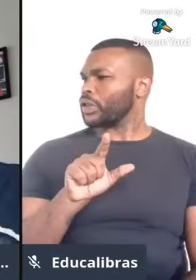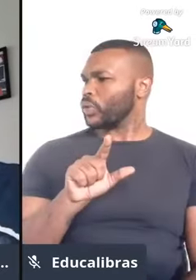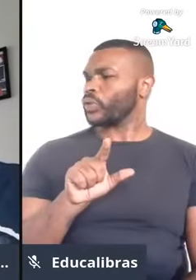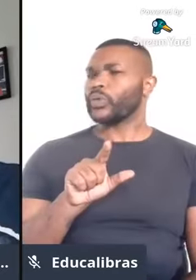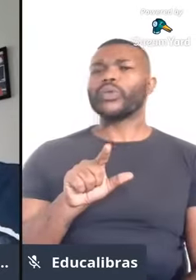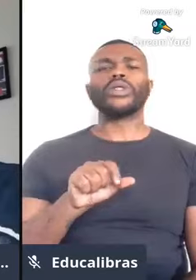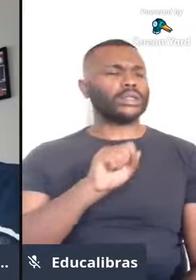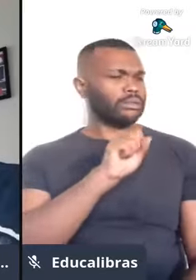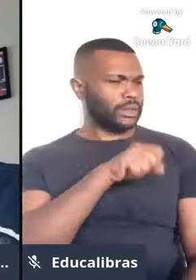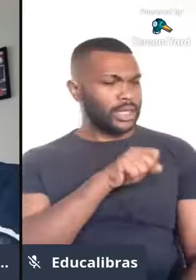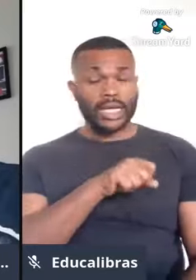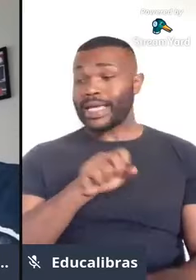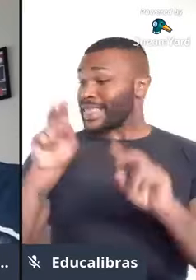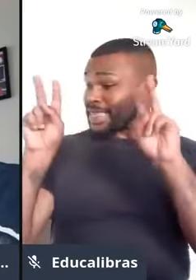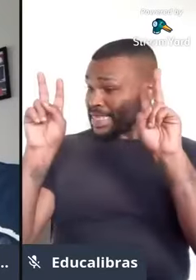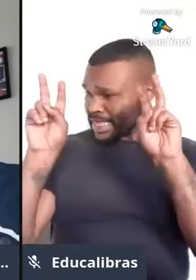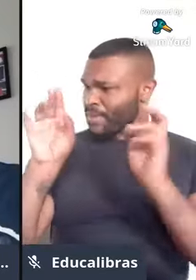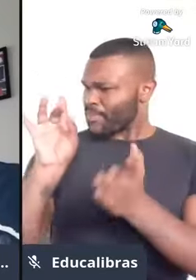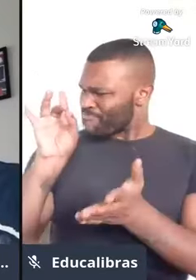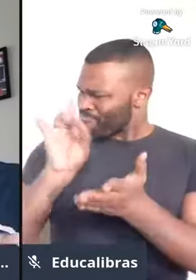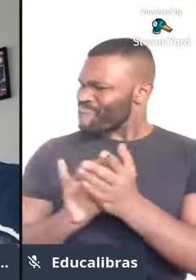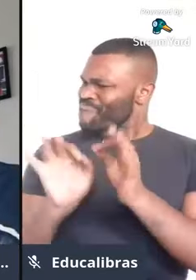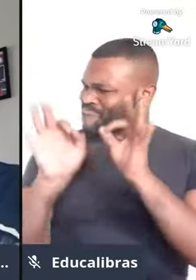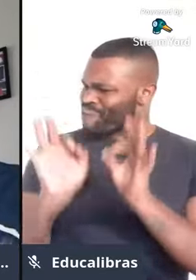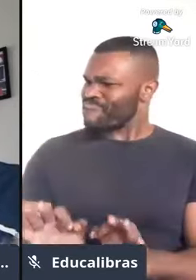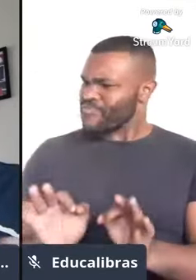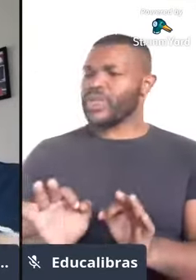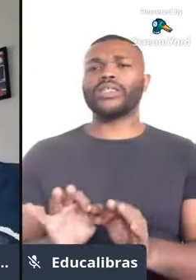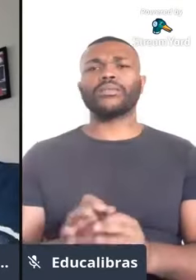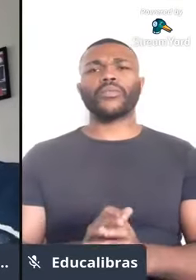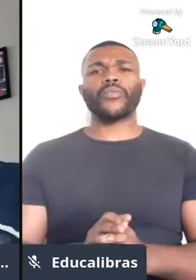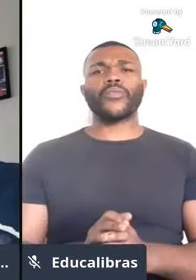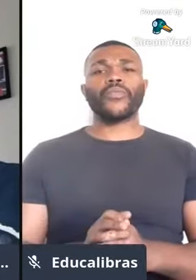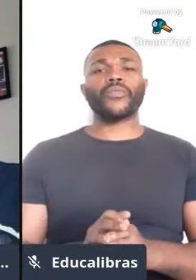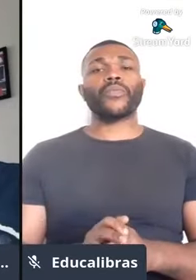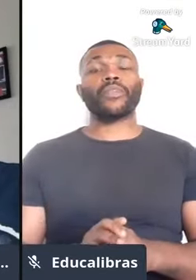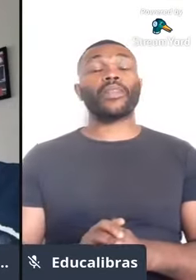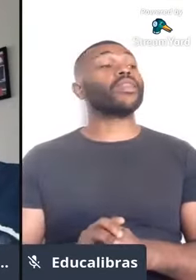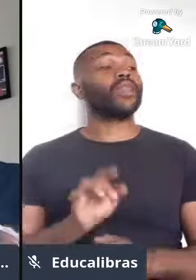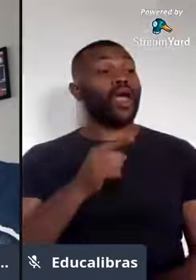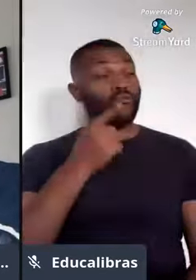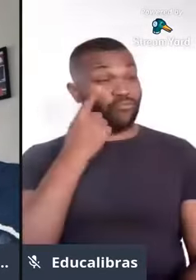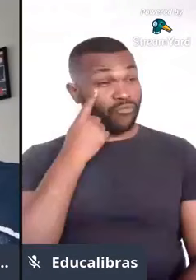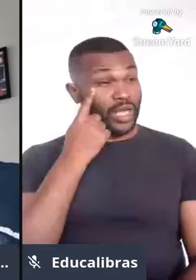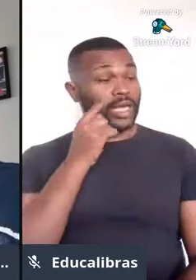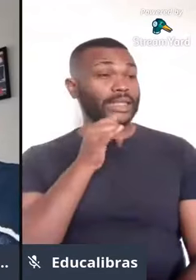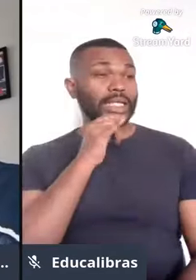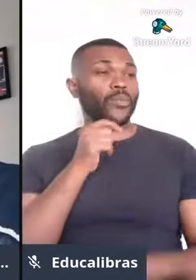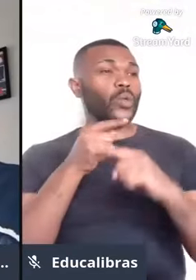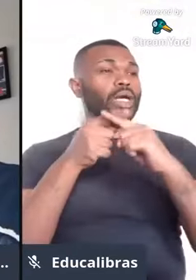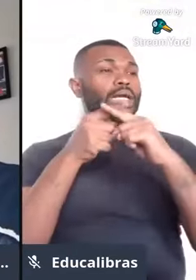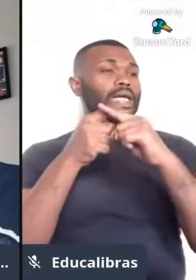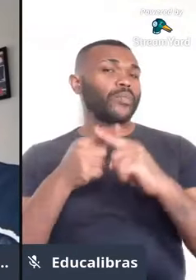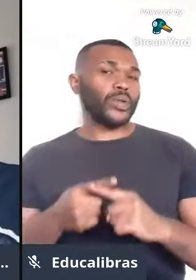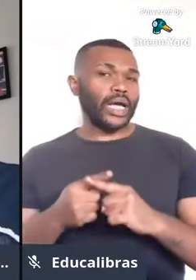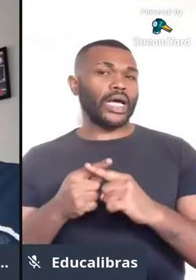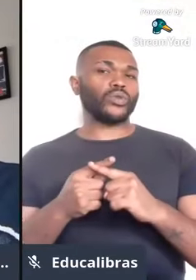um tema consolidado. Isso, Você vê, por exemplo, tem lá campeonato